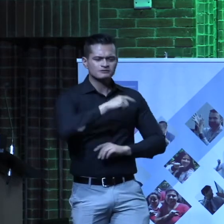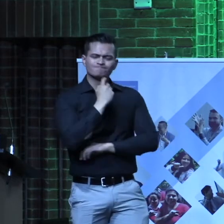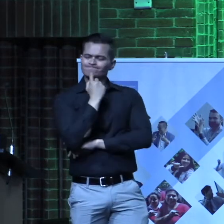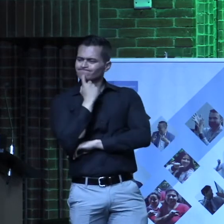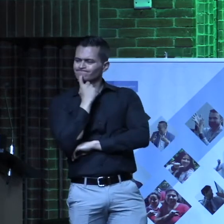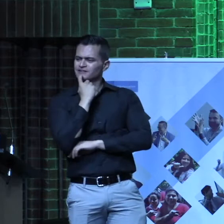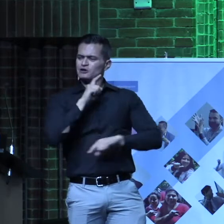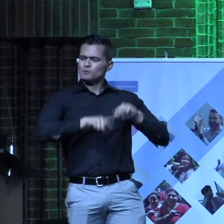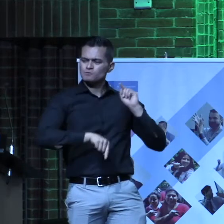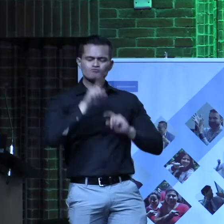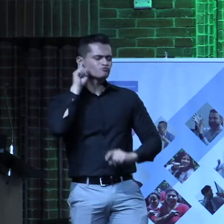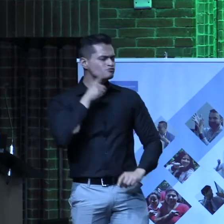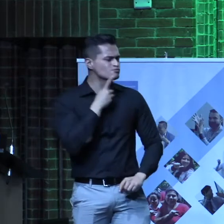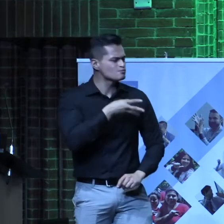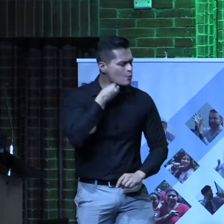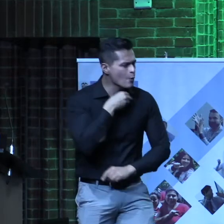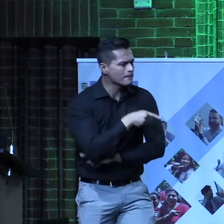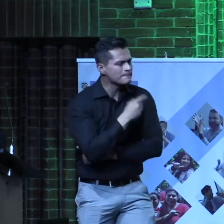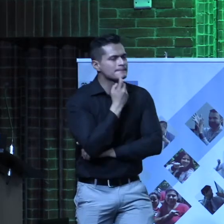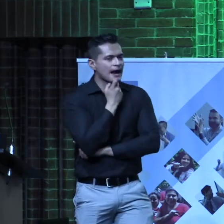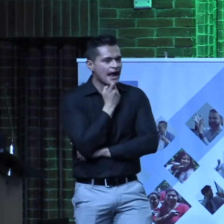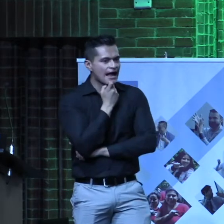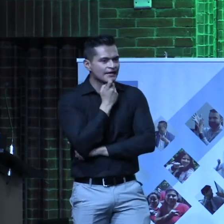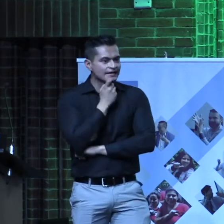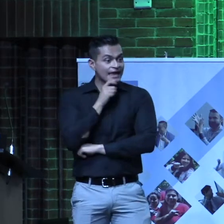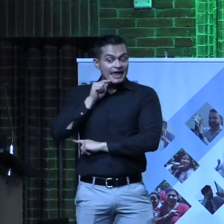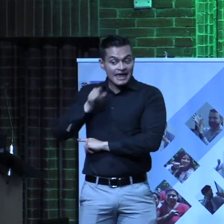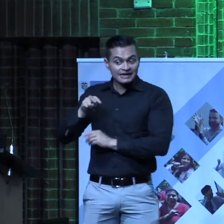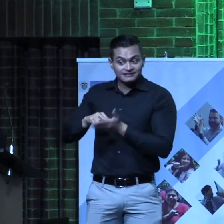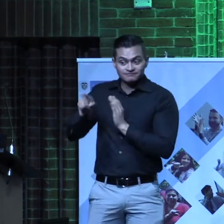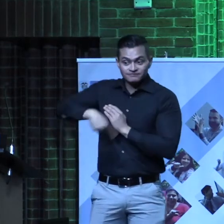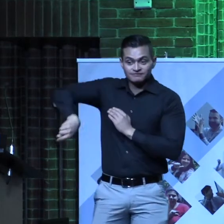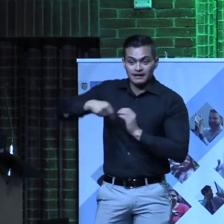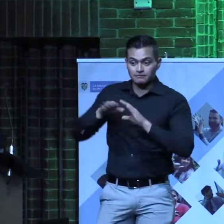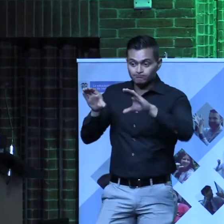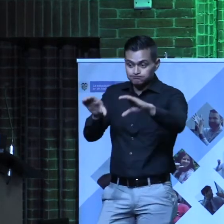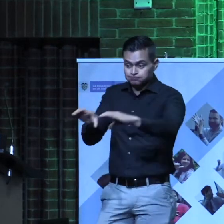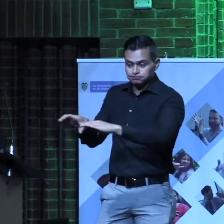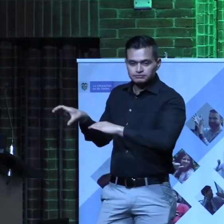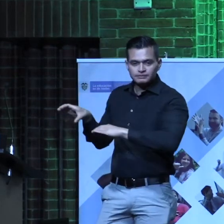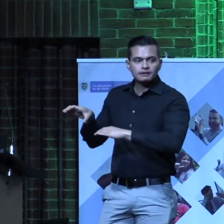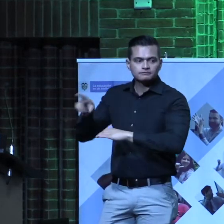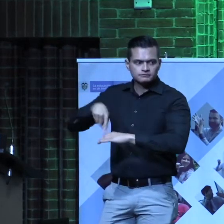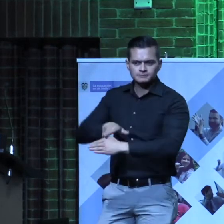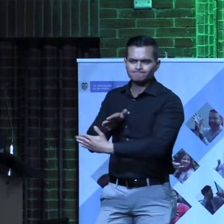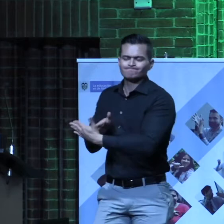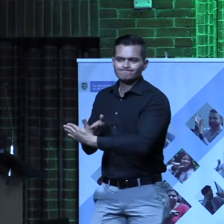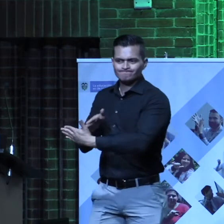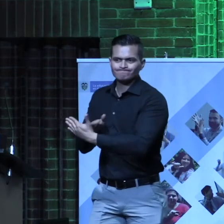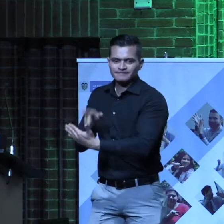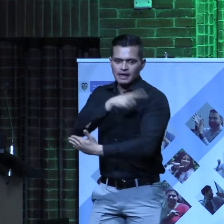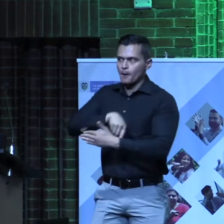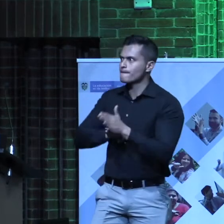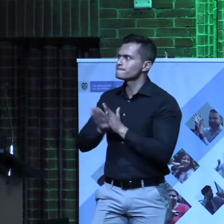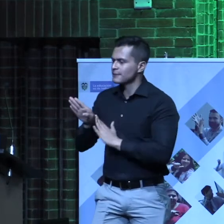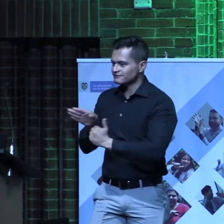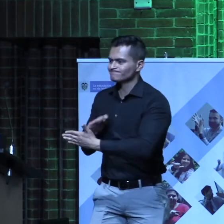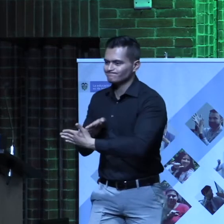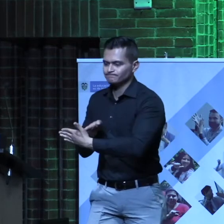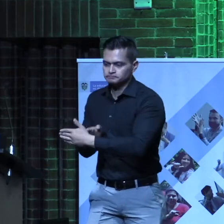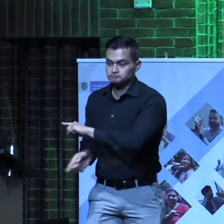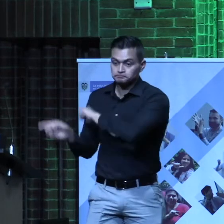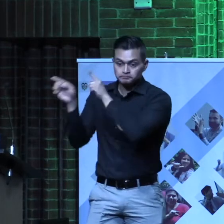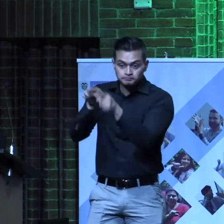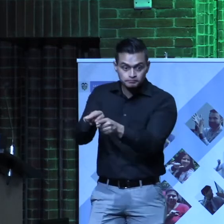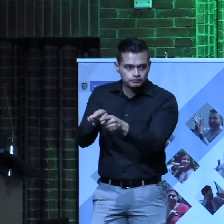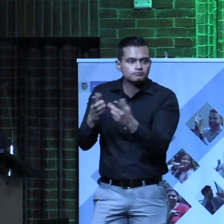una gran barrera para el desarrollo humano de la cultura sorda. Segundo, la barrera informativa. Cuando